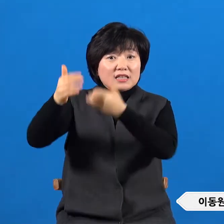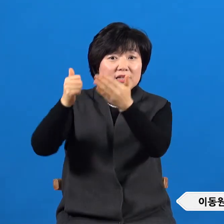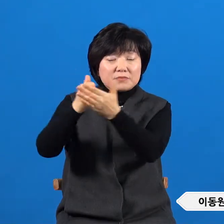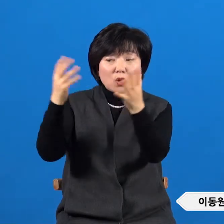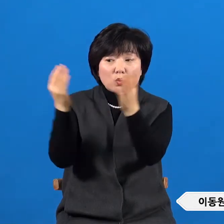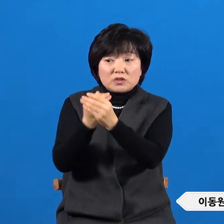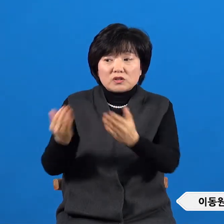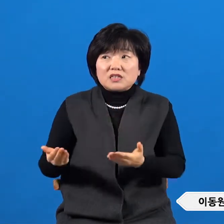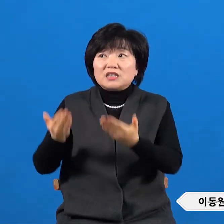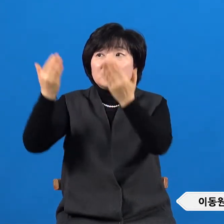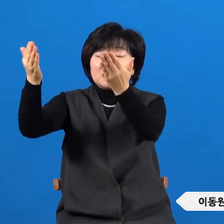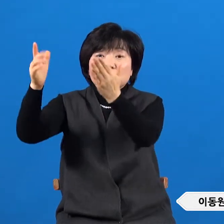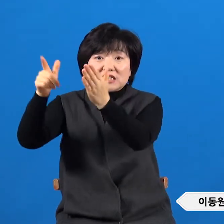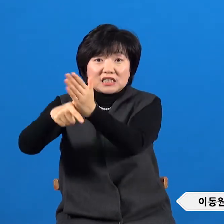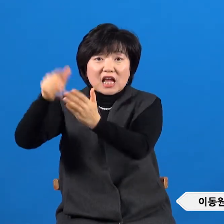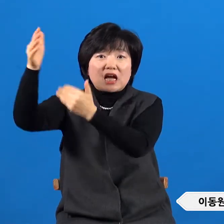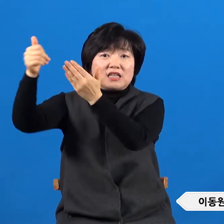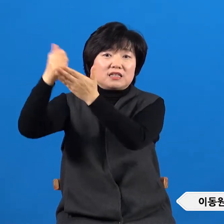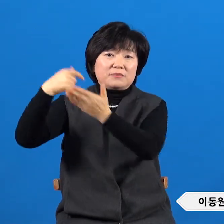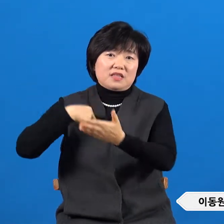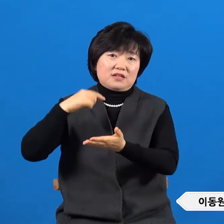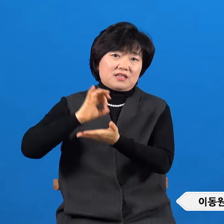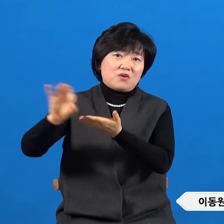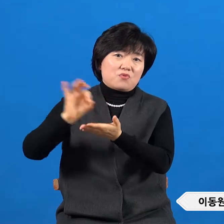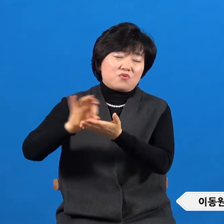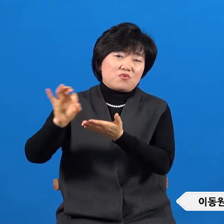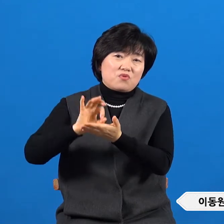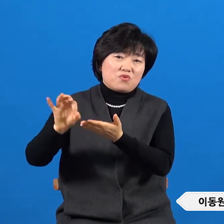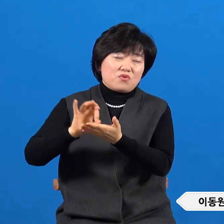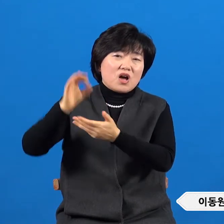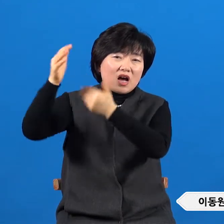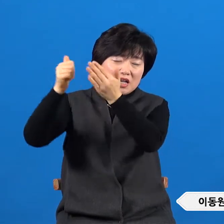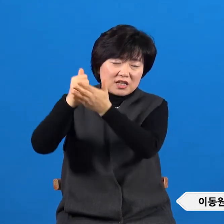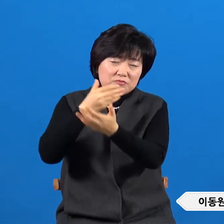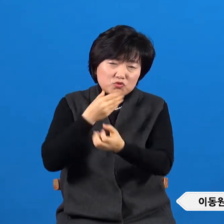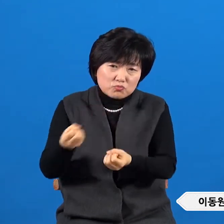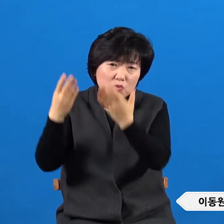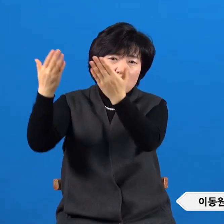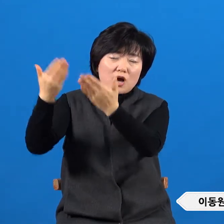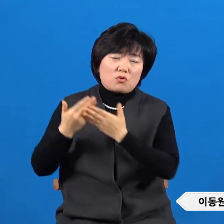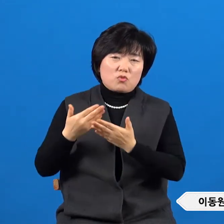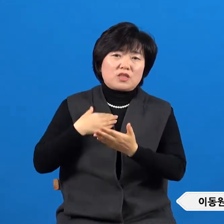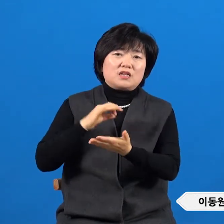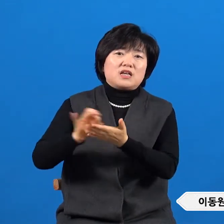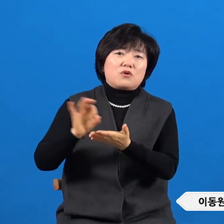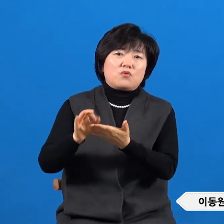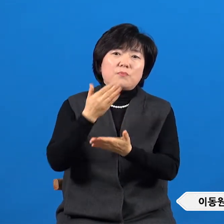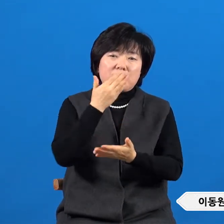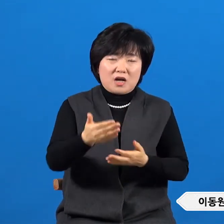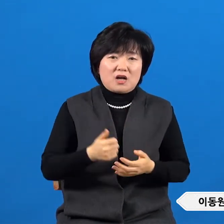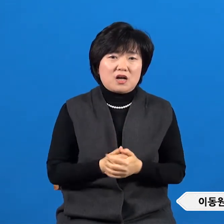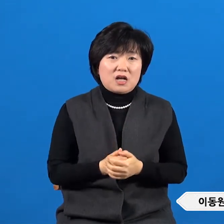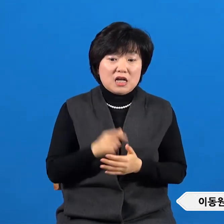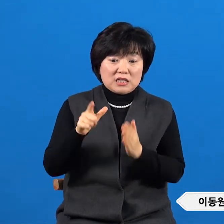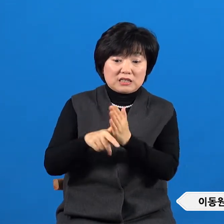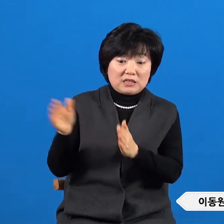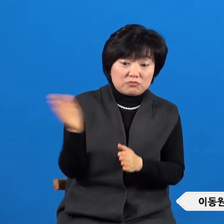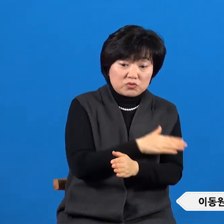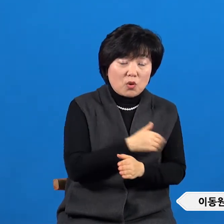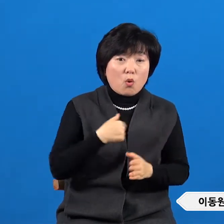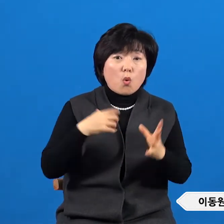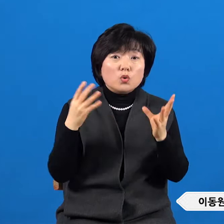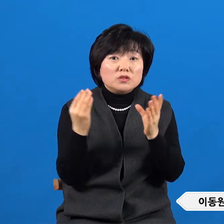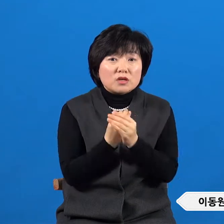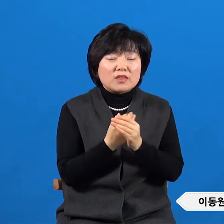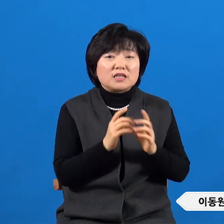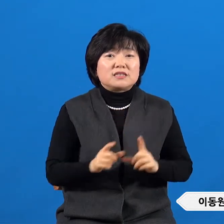드려질 때 하나님이 우리를 사용하실 수가 있는 것입니다. 우리를 축복하고 우리를 쓰실 수가 있는 것입니다. 그때부터